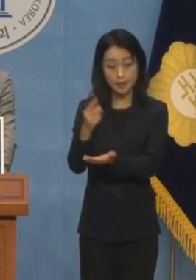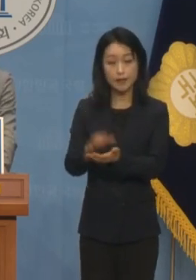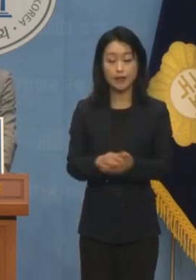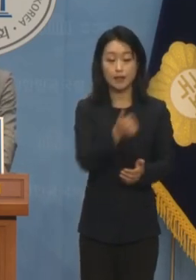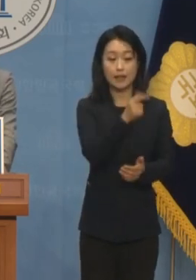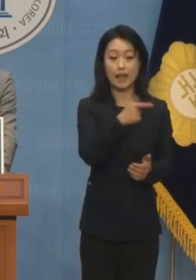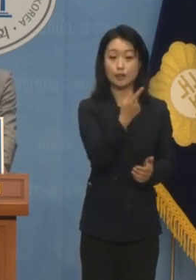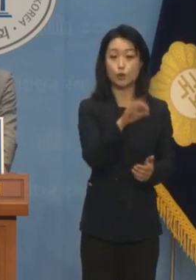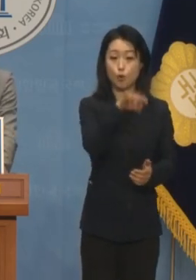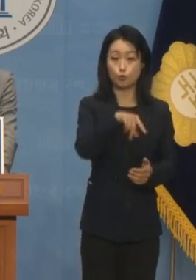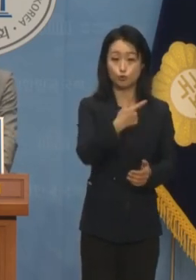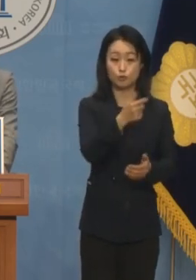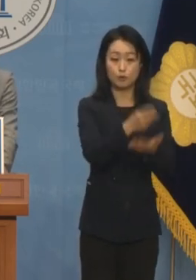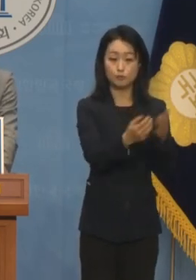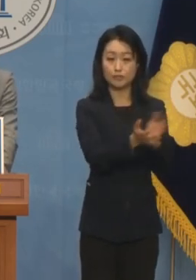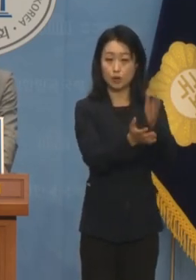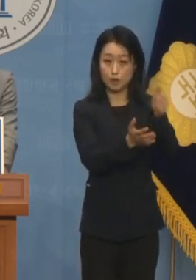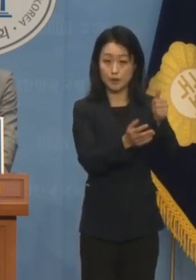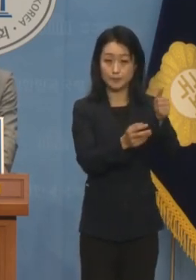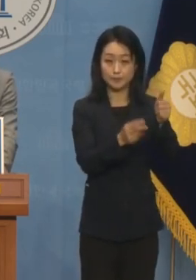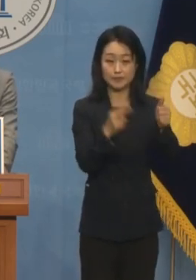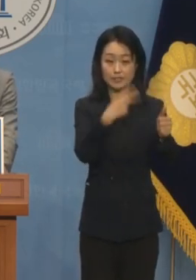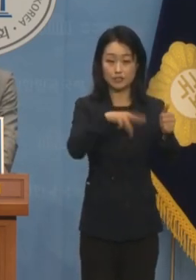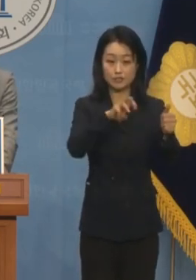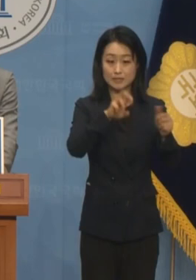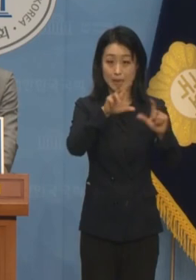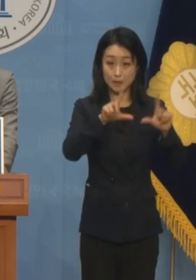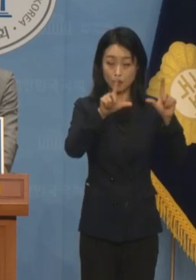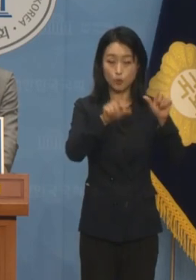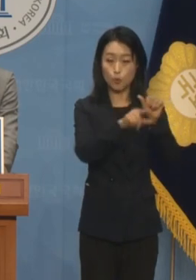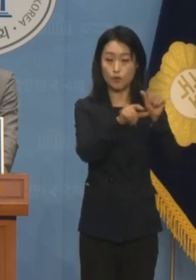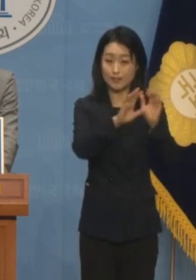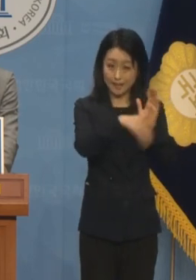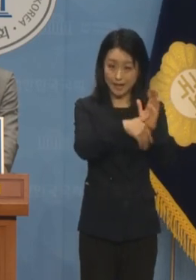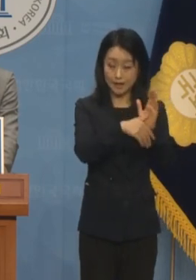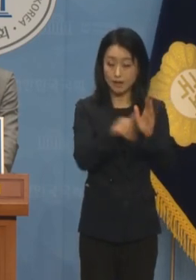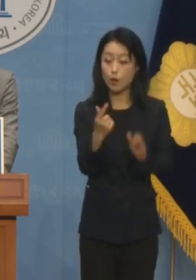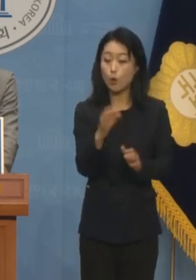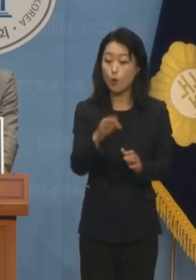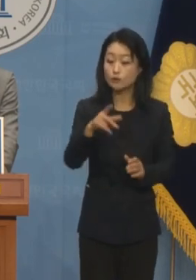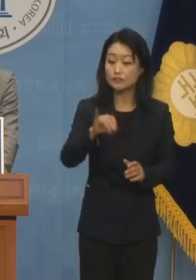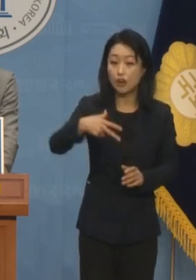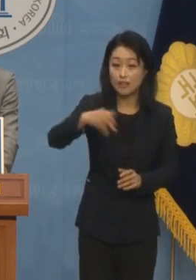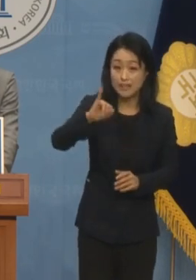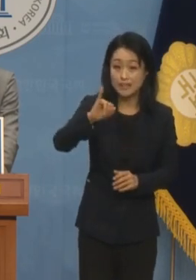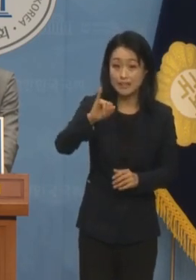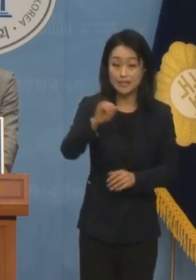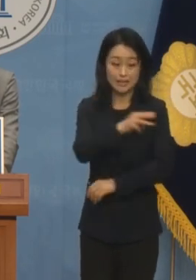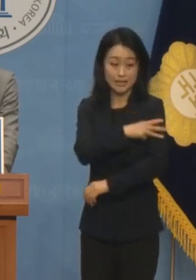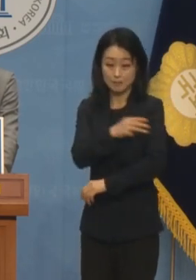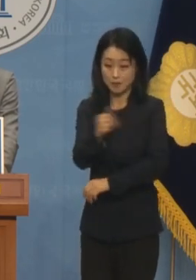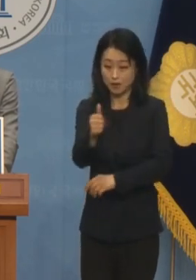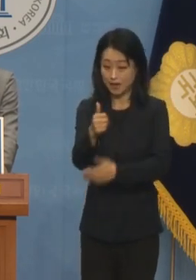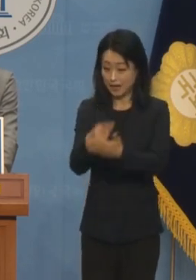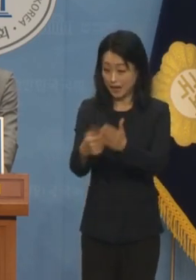한동훈 당시 법무부 장관은 23년 5월 기자회견을 열어 홍정기 일병 유족에게 사과하고